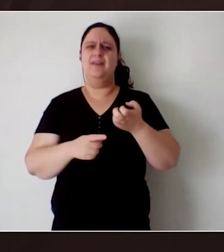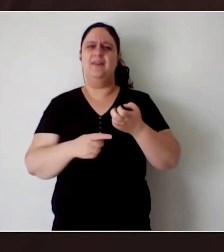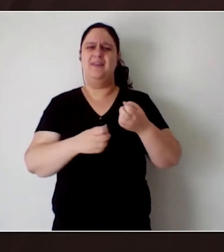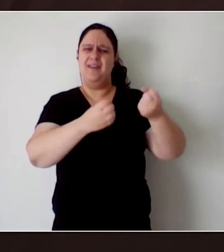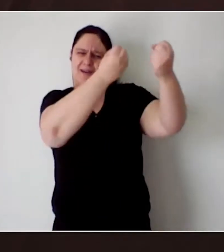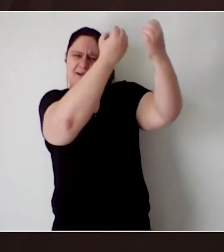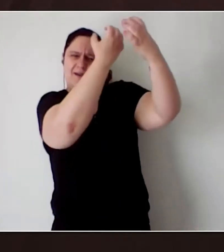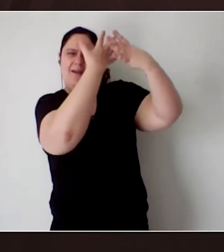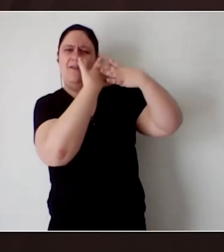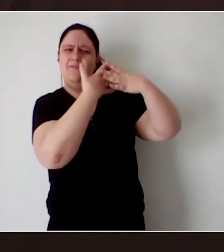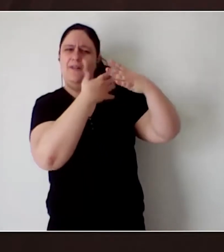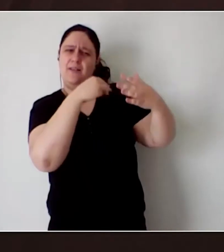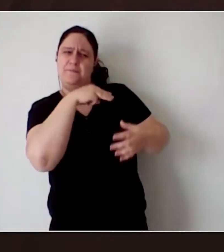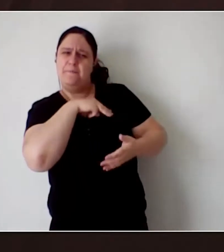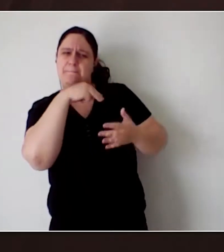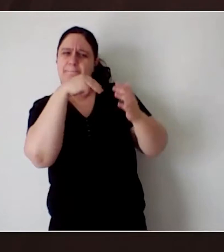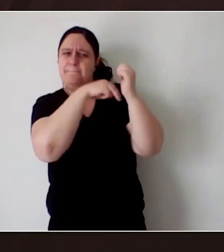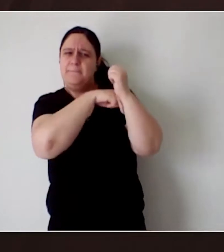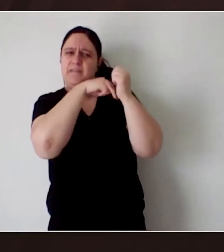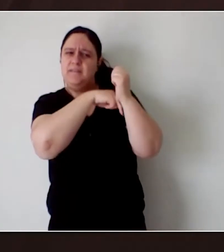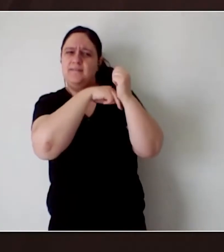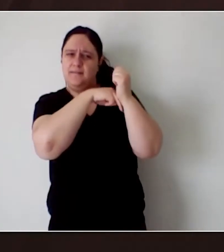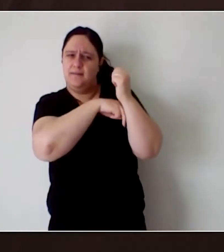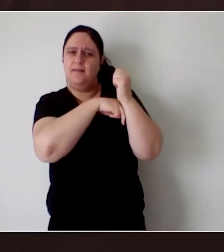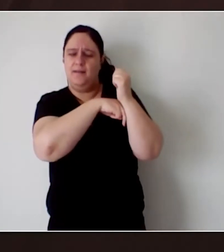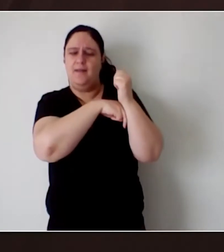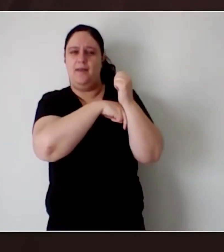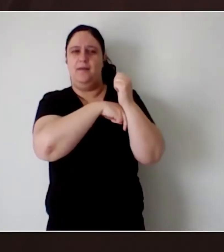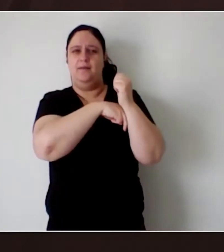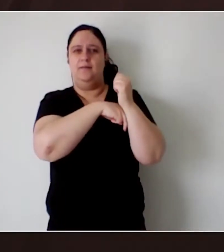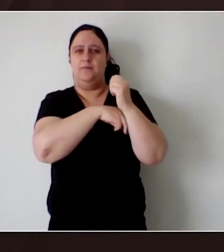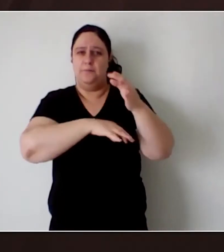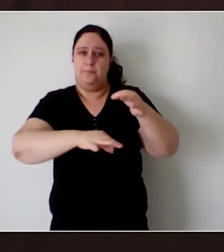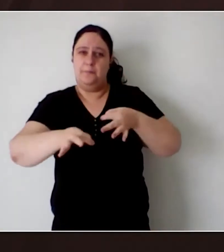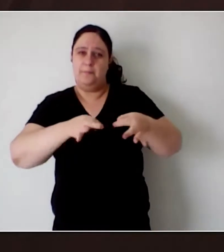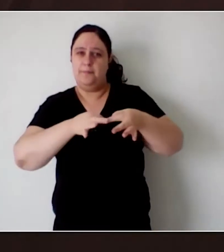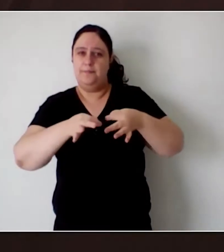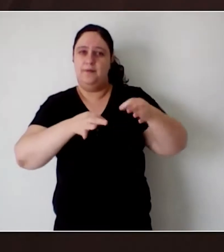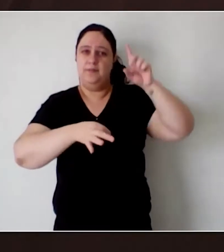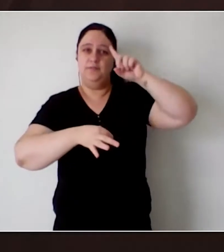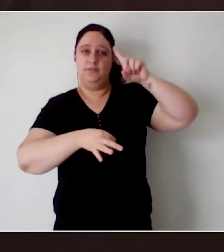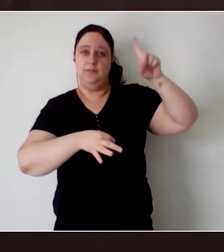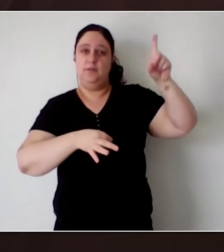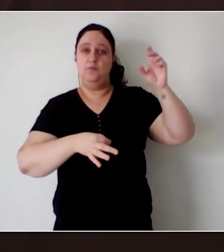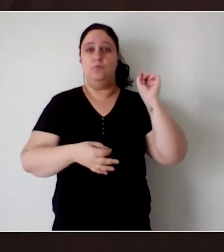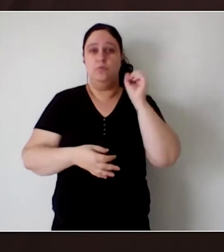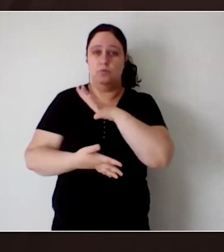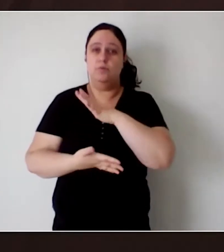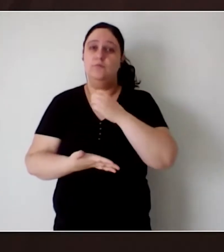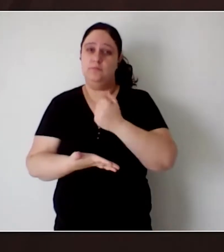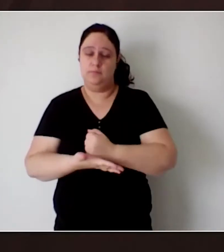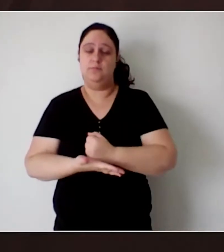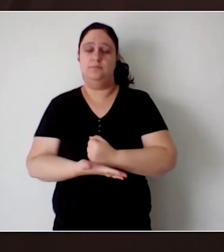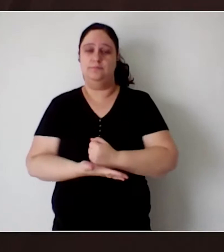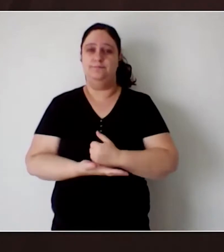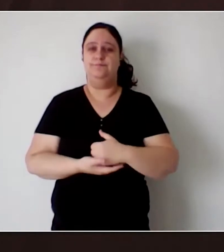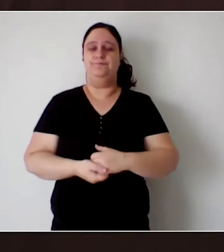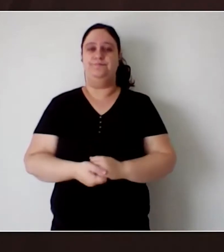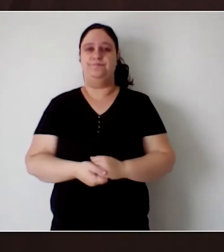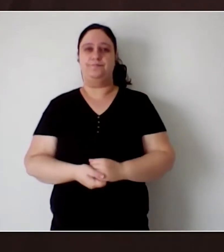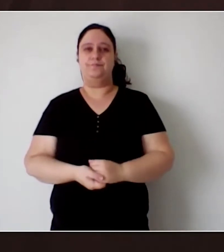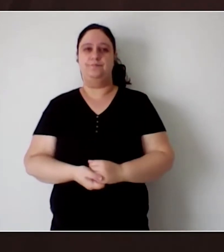Deus, dos mistérios da economia de Deus do Novo Testamento. E ele foi